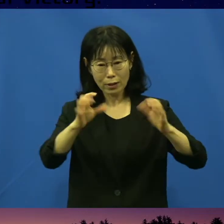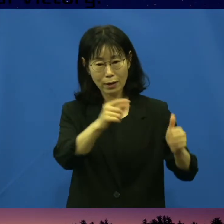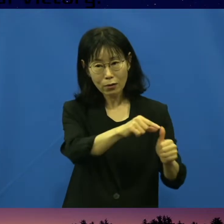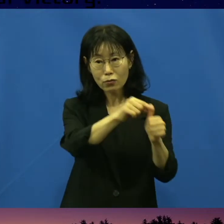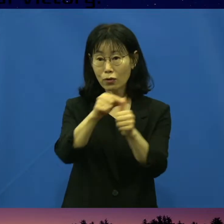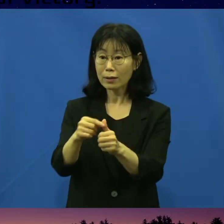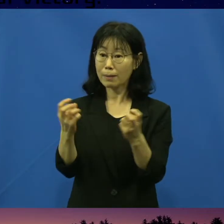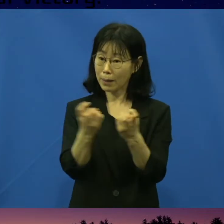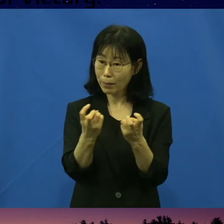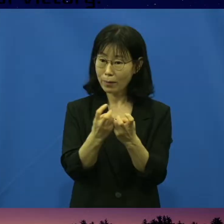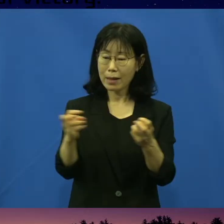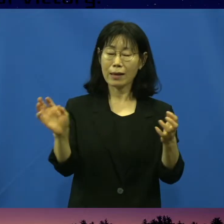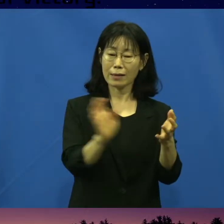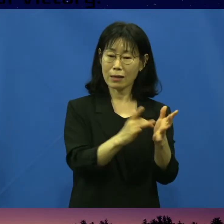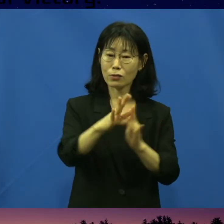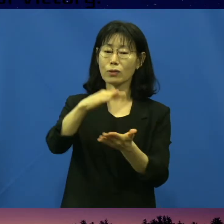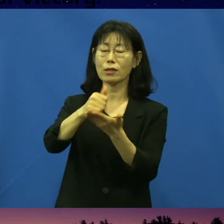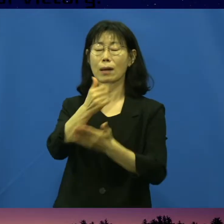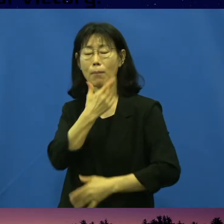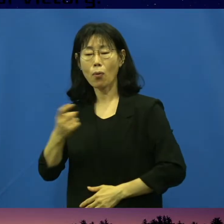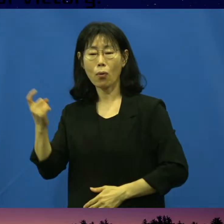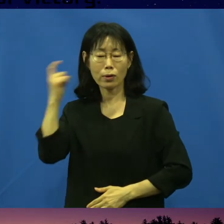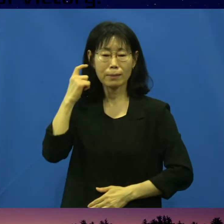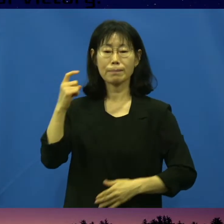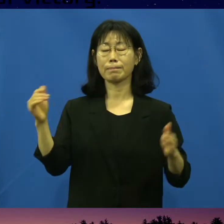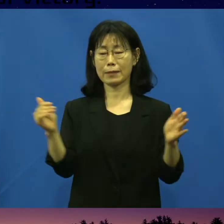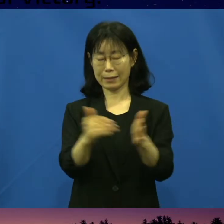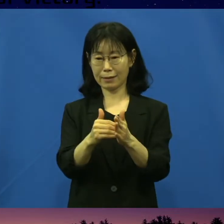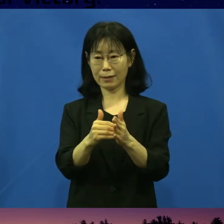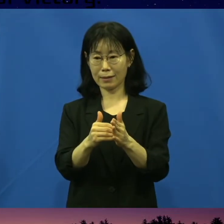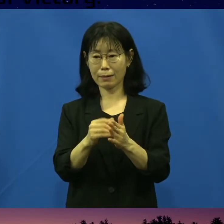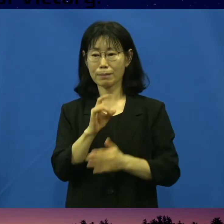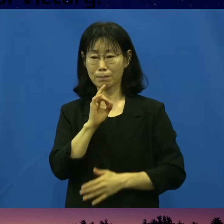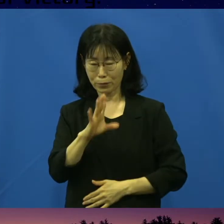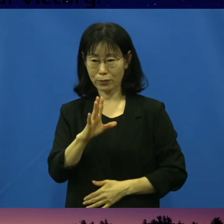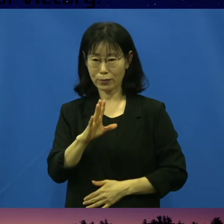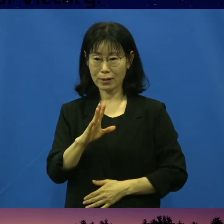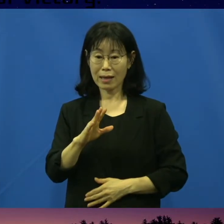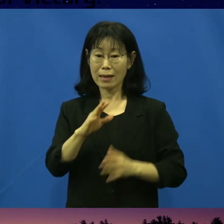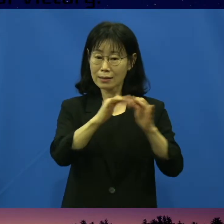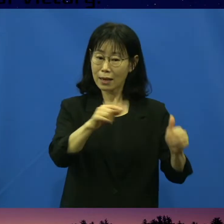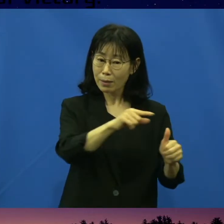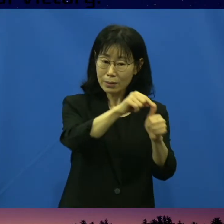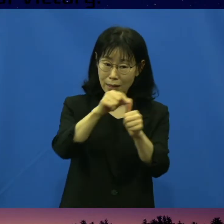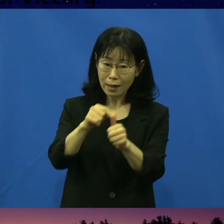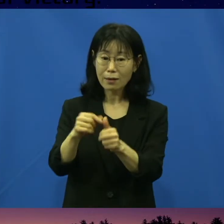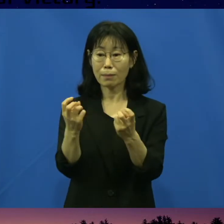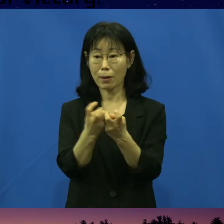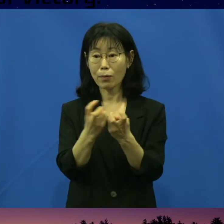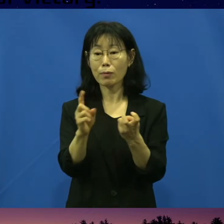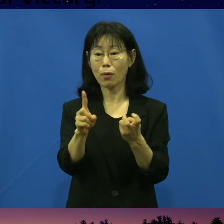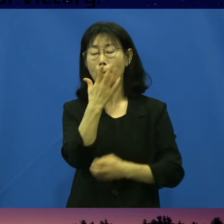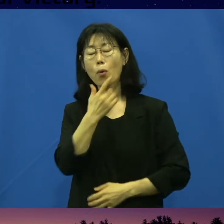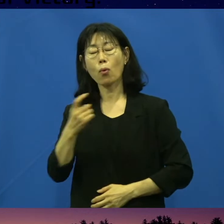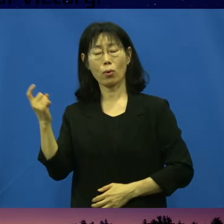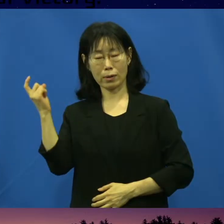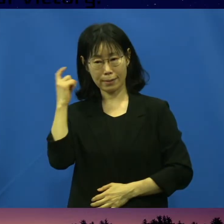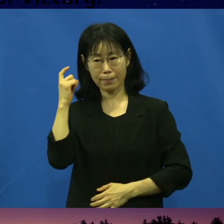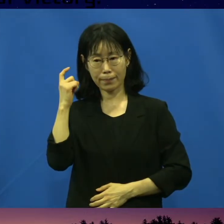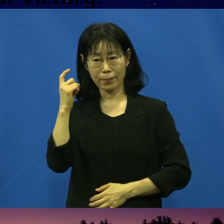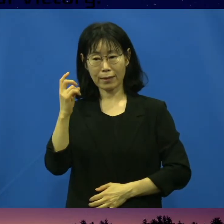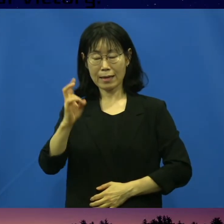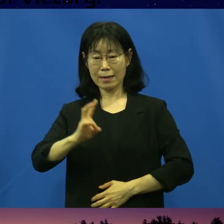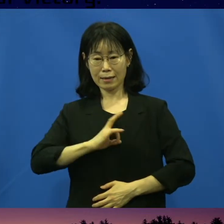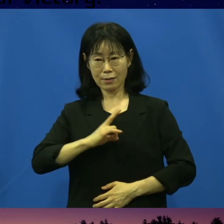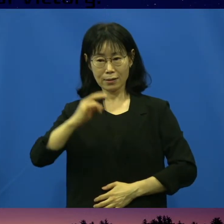것도 예수의 복음밖에 없는 줄로 믿습니다. 사람을 살리는 것은 복음이에요. 그러니까 선지자가 다른 거 하지